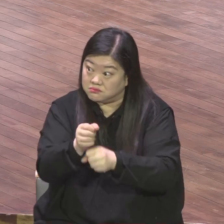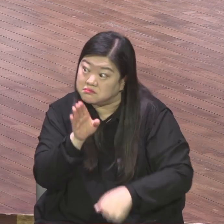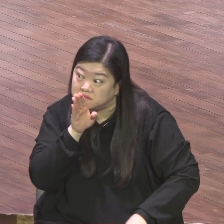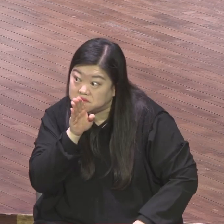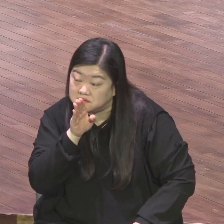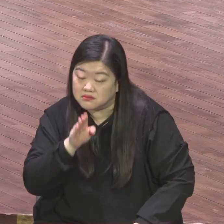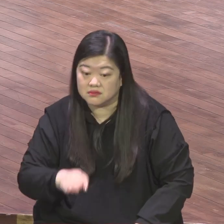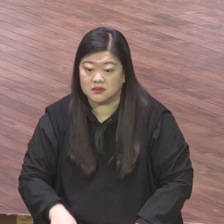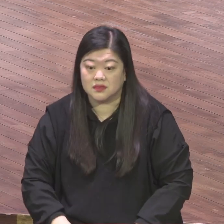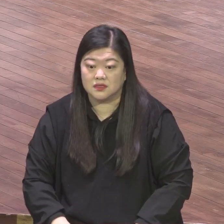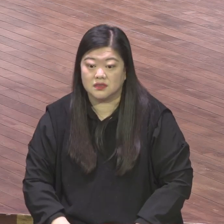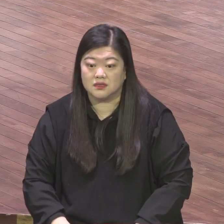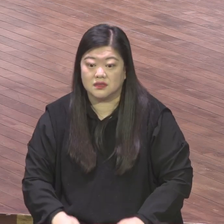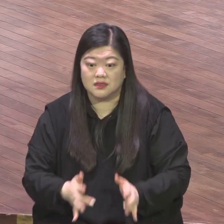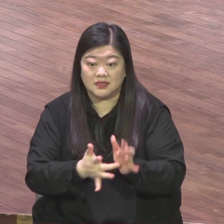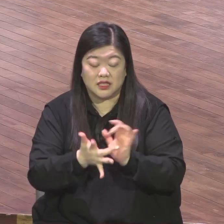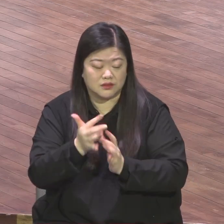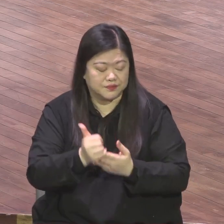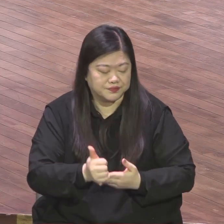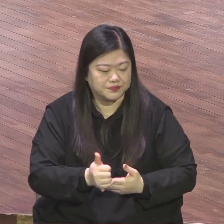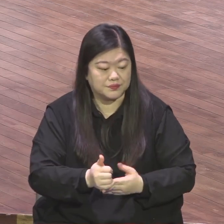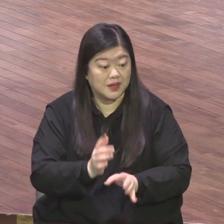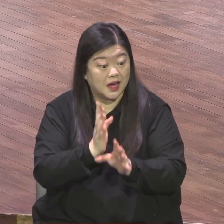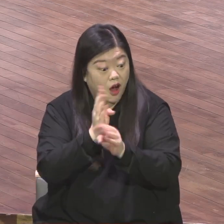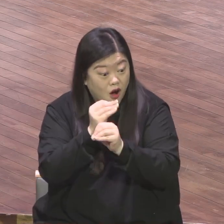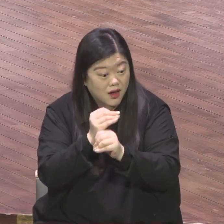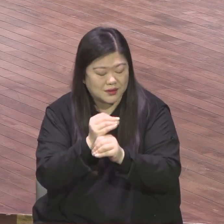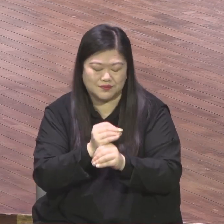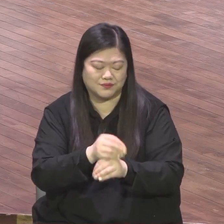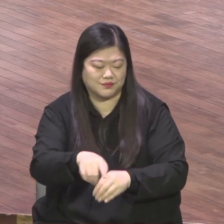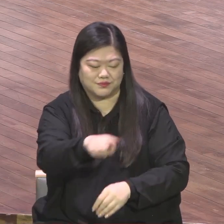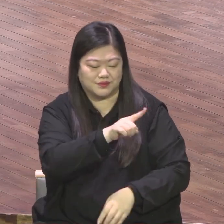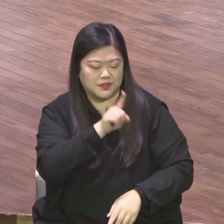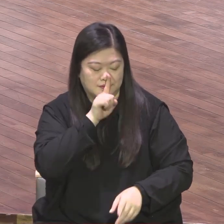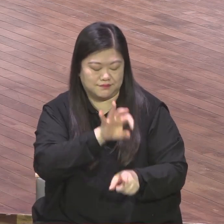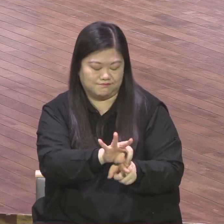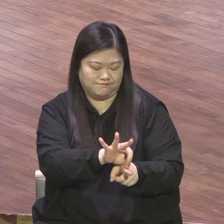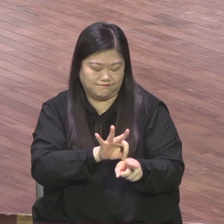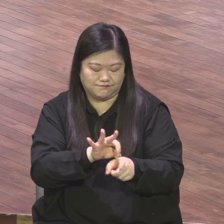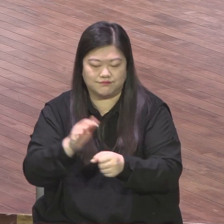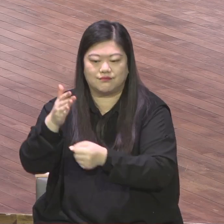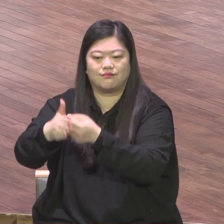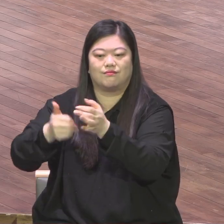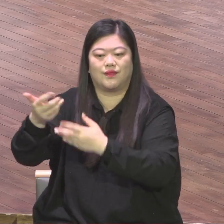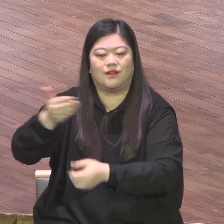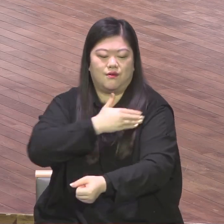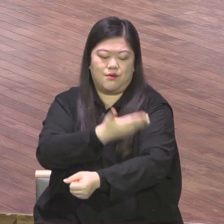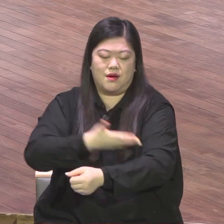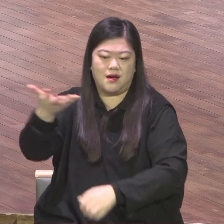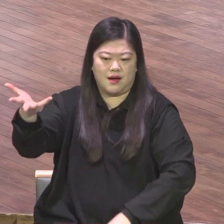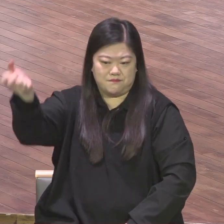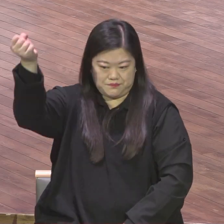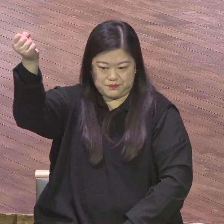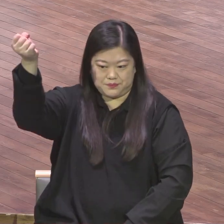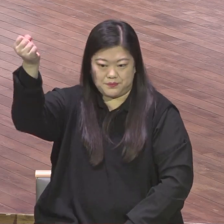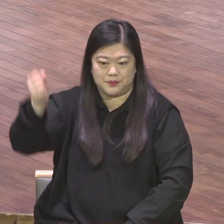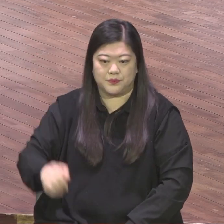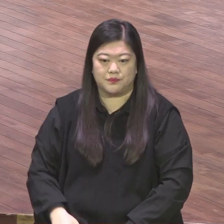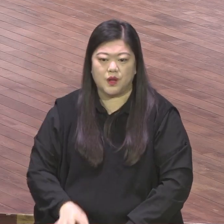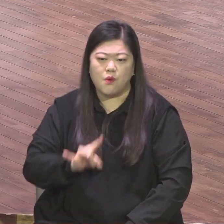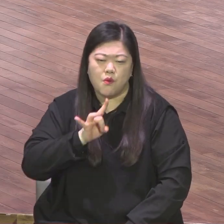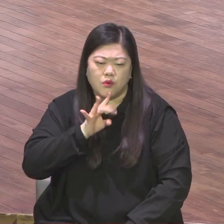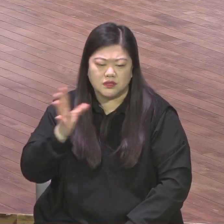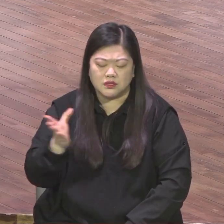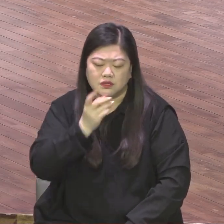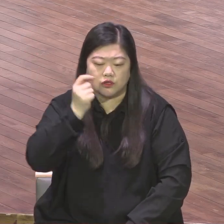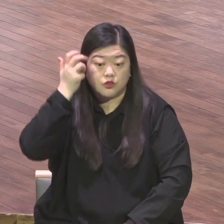하니 이르시되 때와 시기는 아버지께서 자기의 권한에 두셨으니 너희가 알 바 아니요 오직 성령이